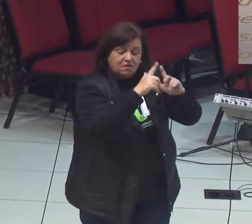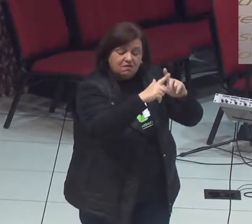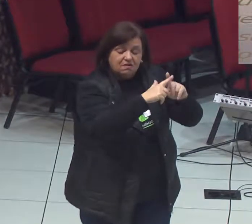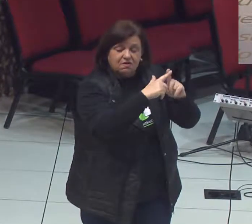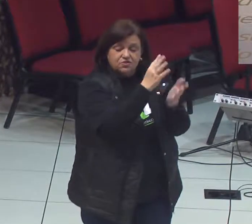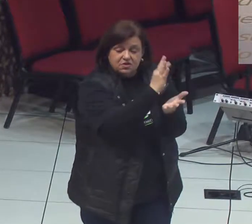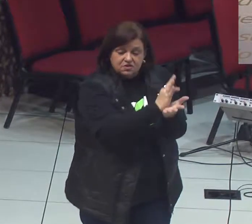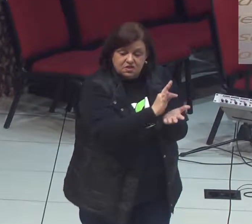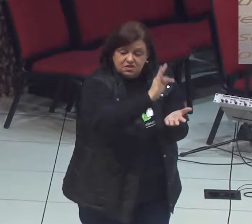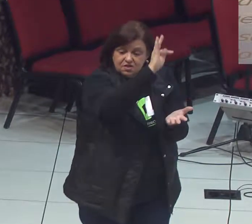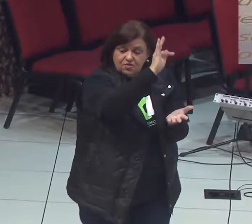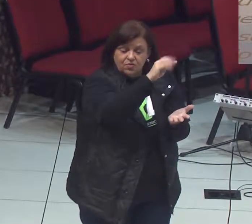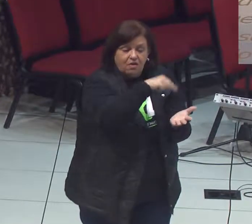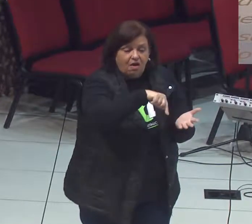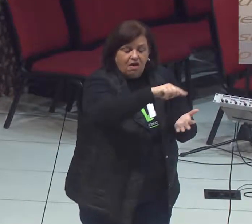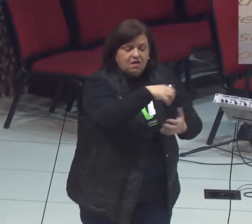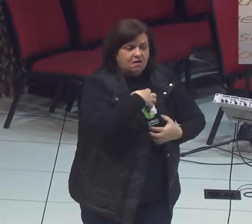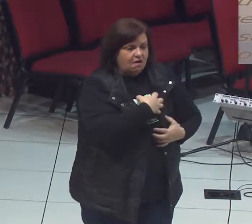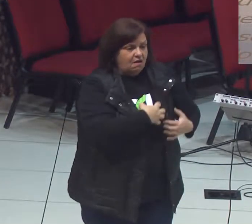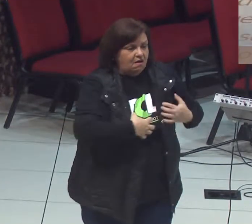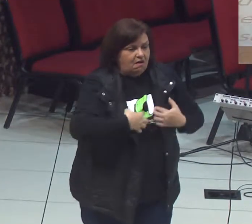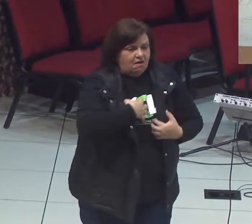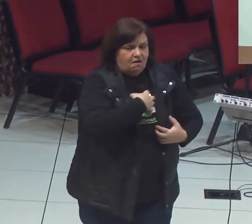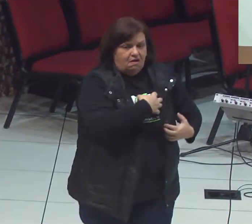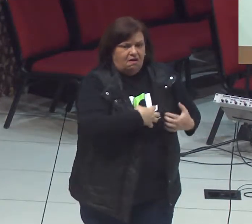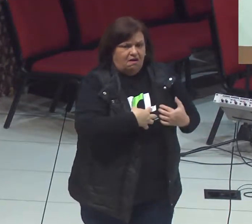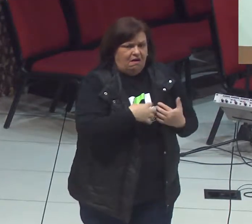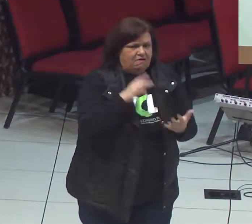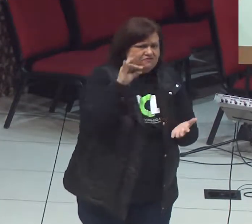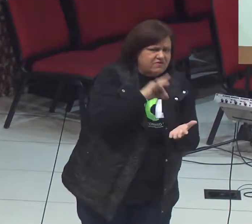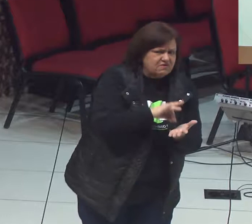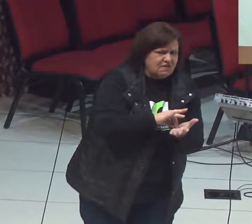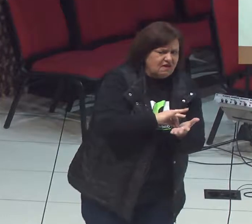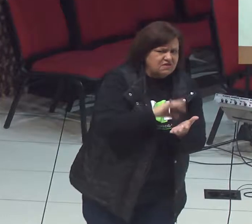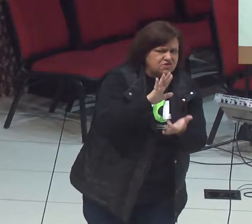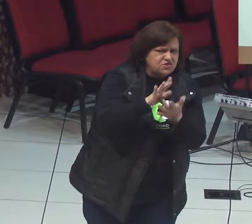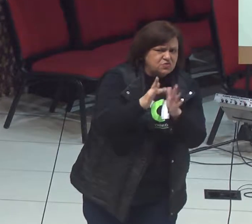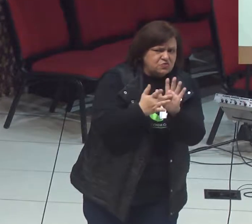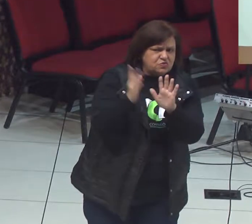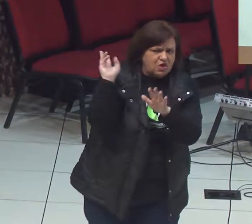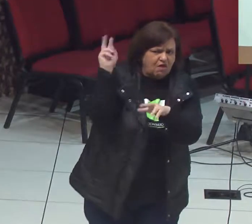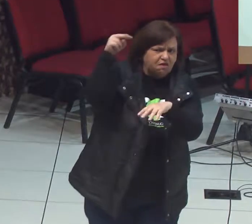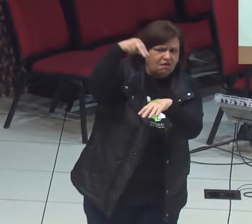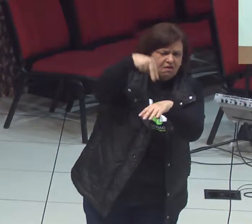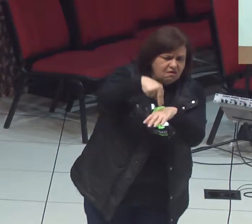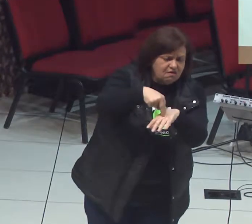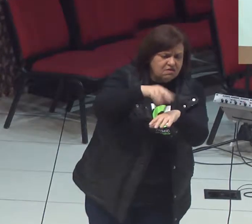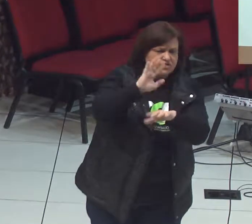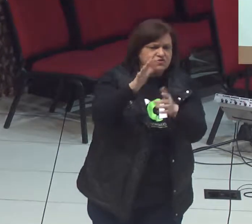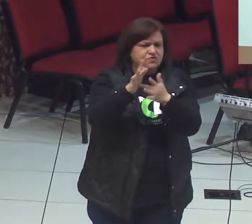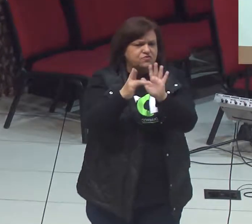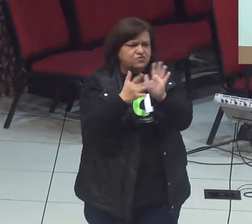Tessalônica. Esse era um problema que Paulo estava combatendo e ajudando os irmãos.